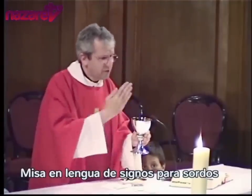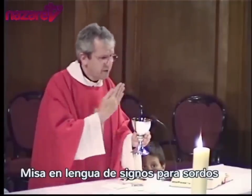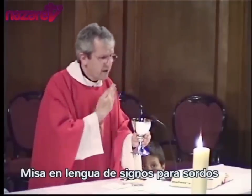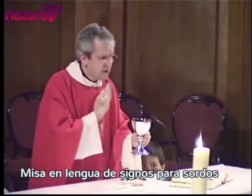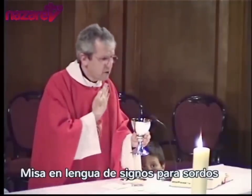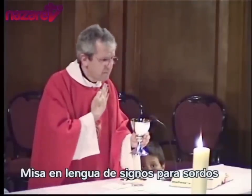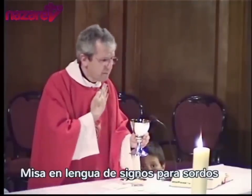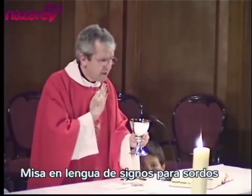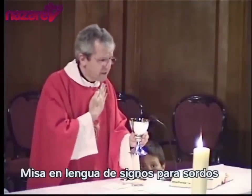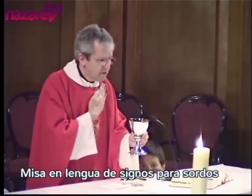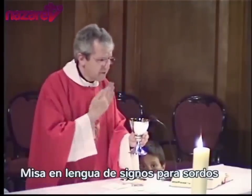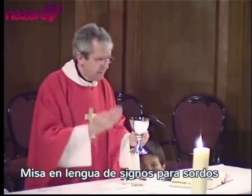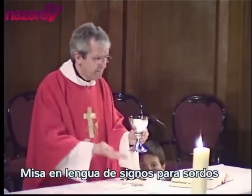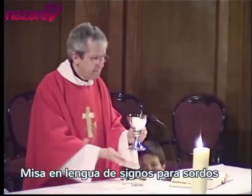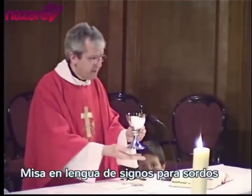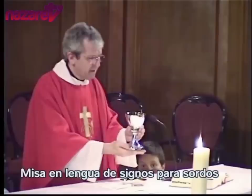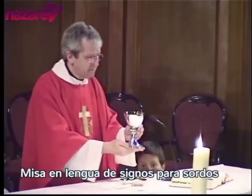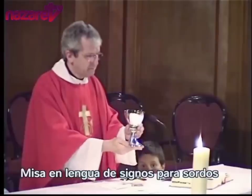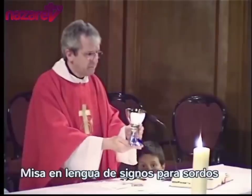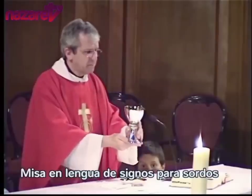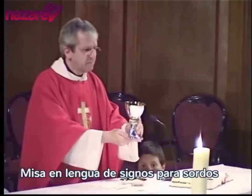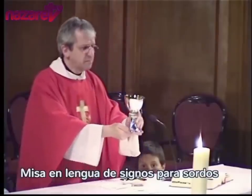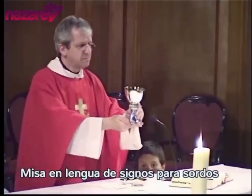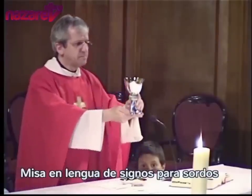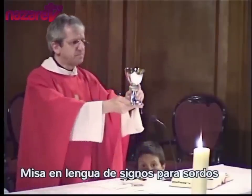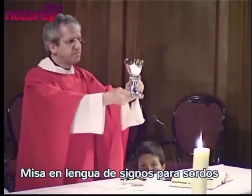esto en conmemoración mía.